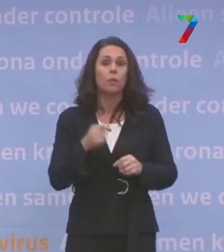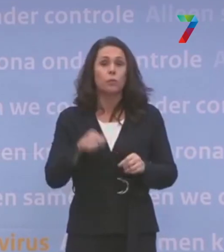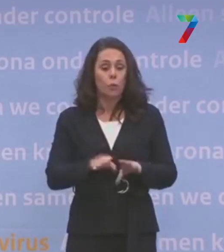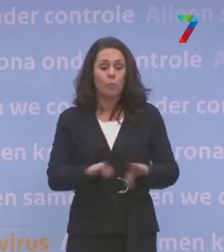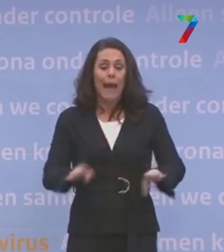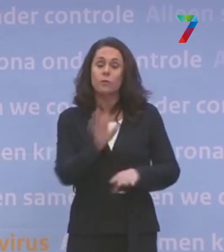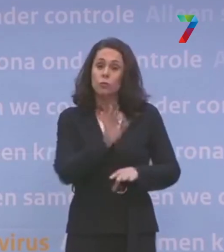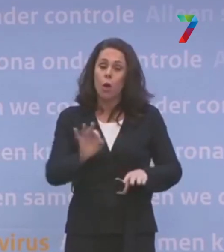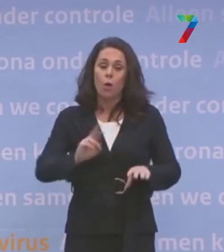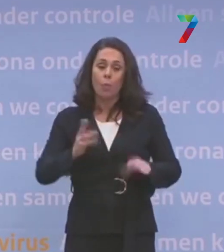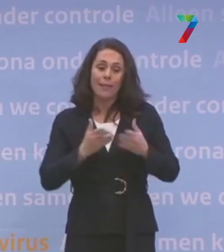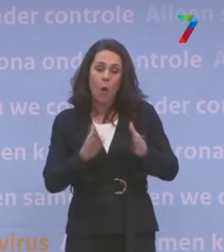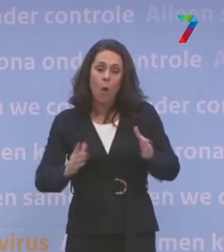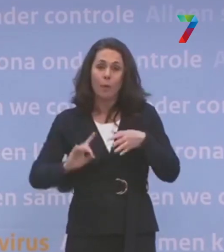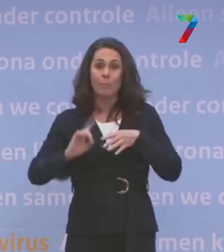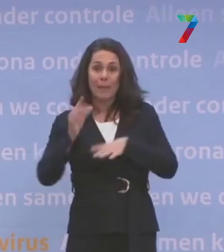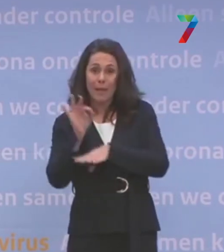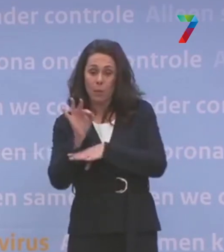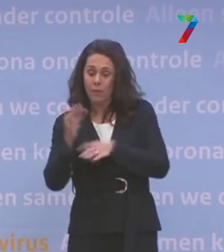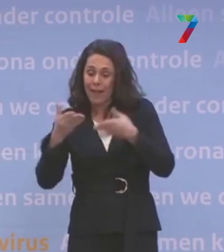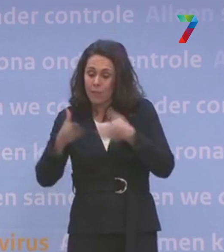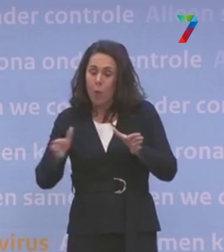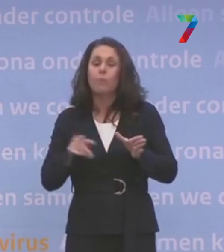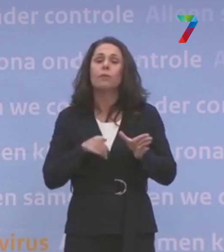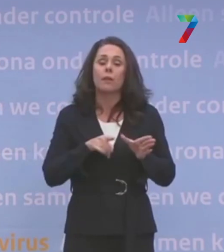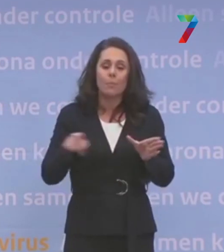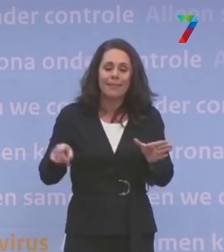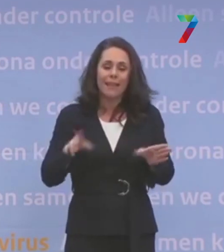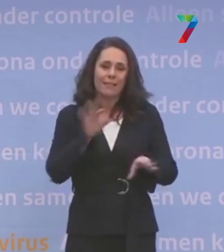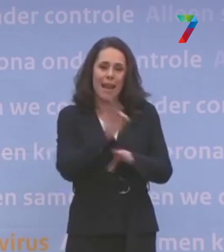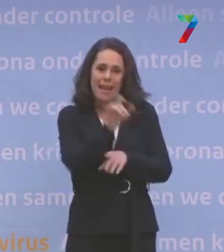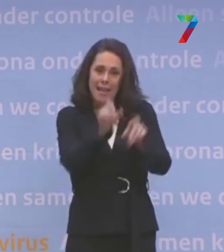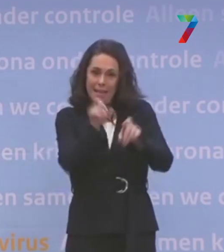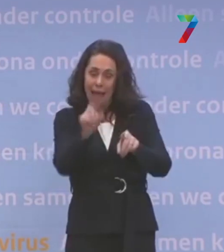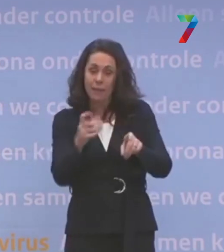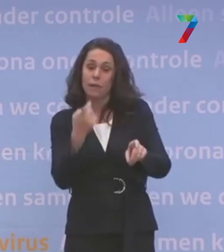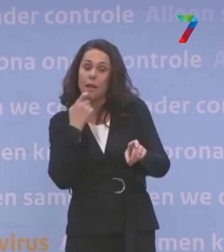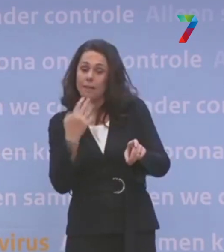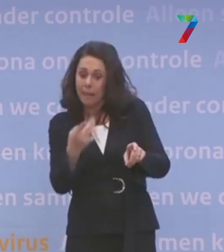de basisscholen, primair onderwijs, dat er ook ruimte komt voor die leraren als ze klachten hebben om te testen.